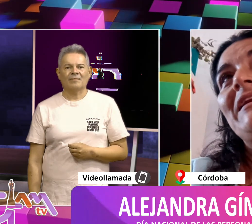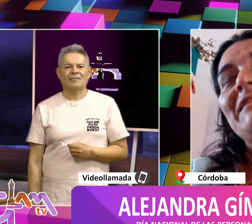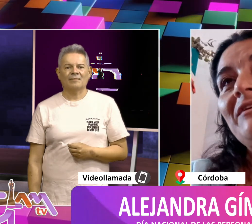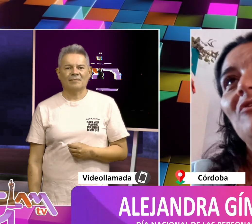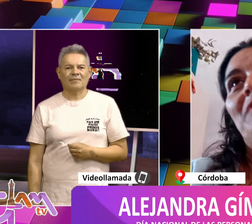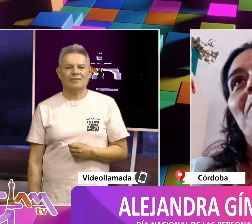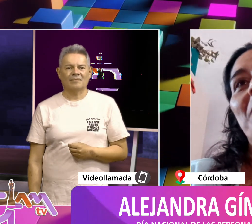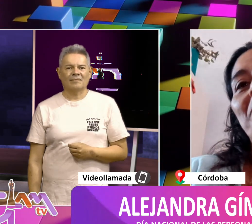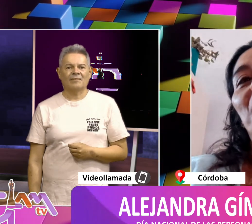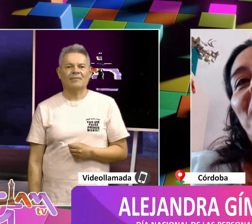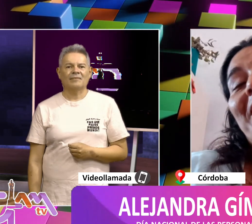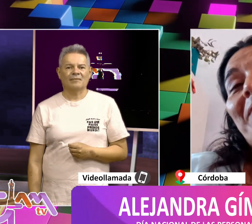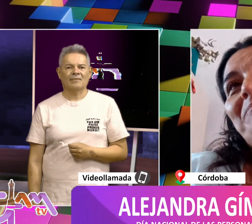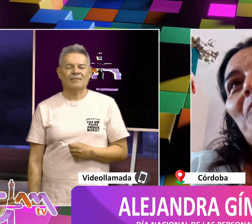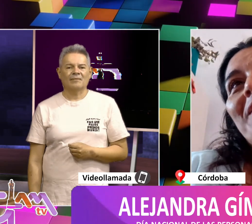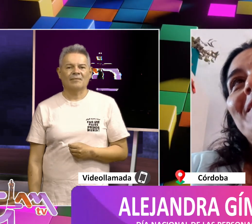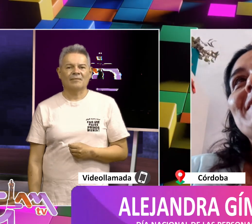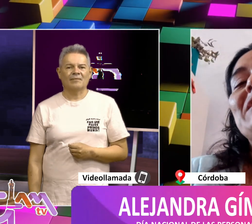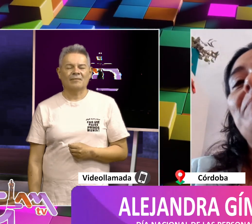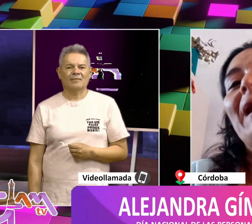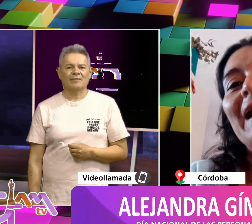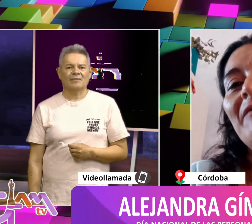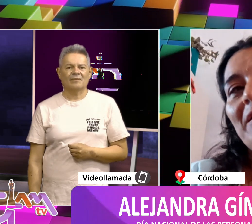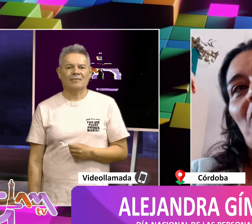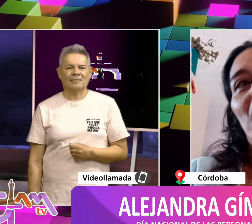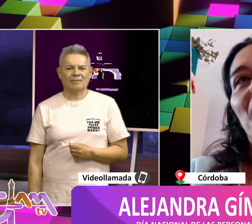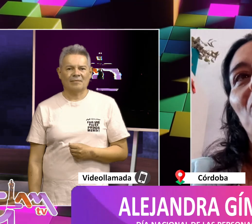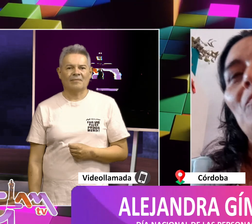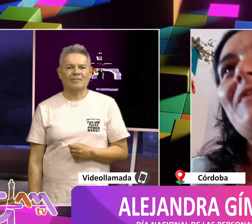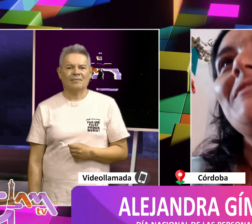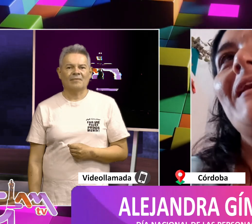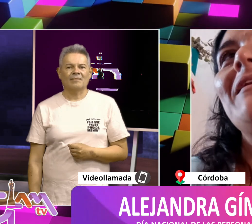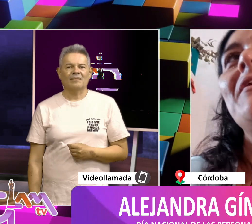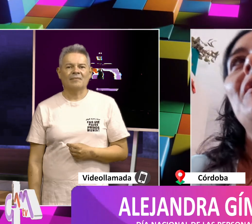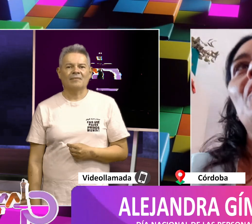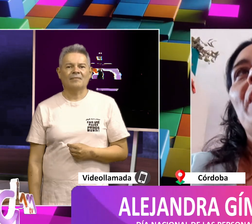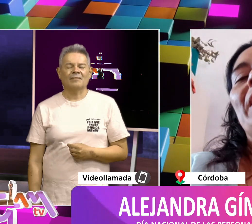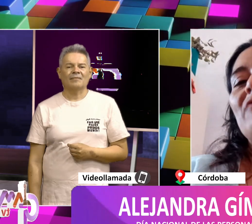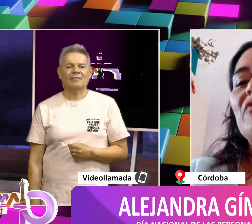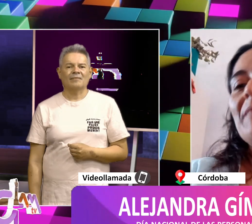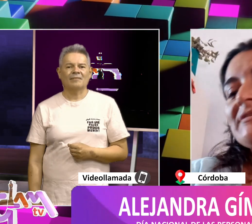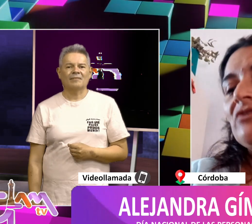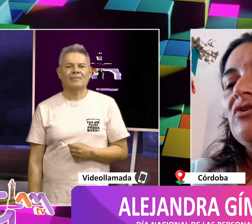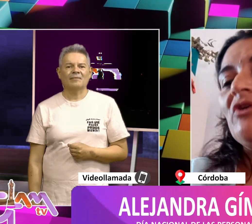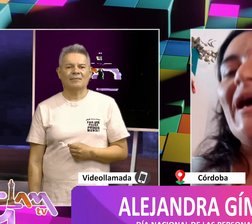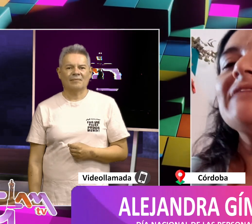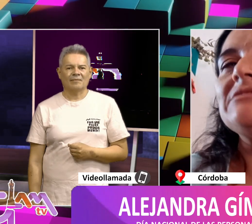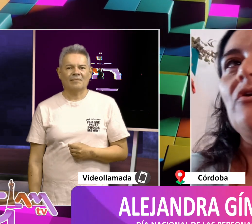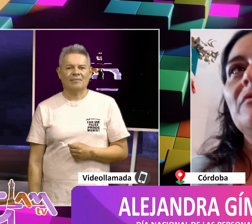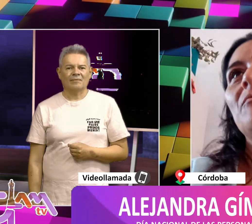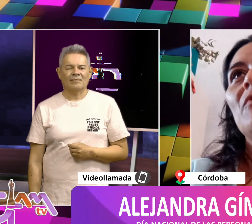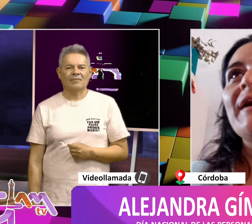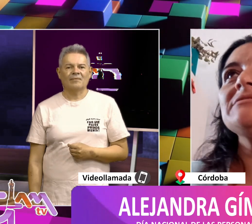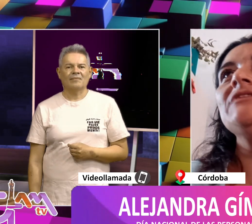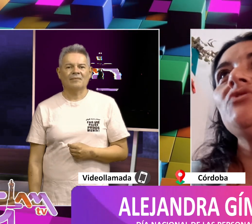escriben distinto también, porque pueden decir palabras nomás, no pueden tener la formación de una